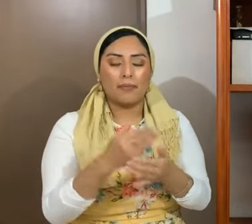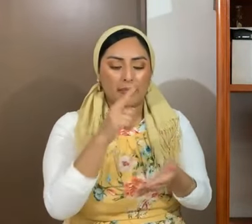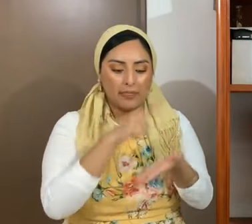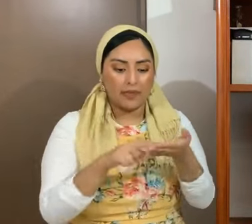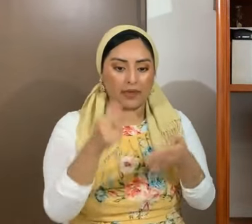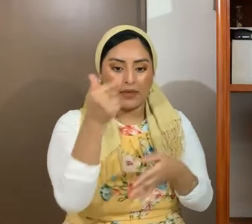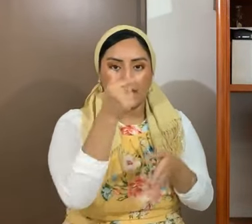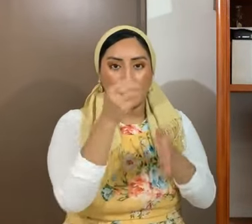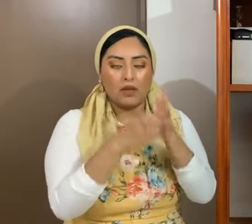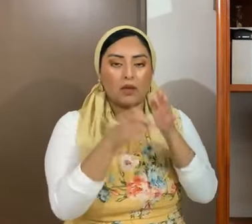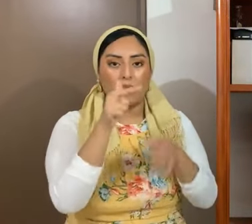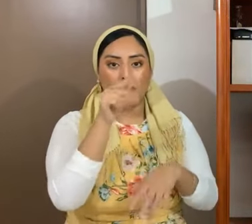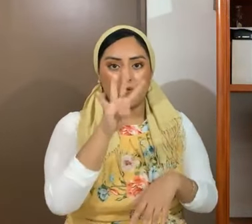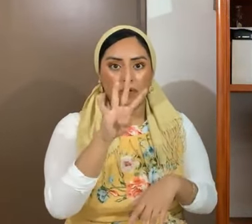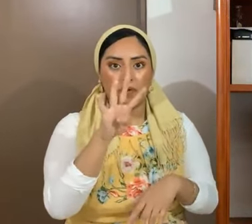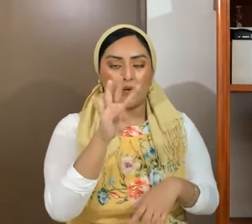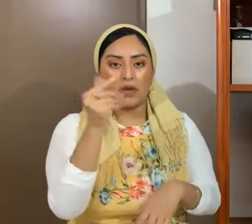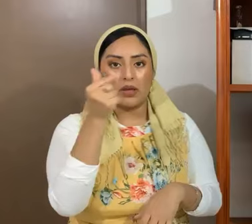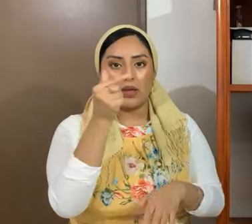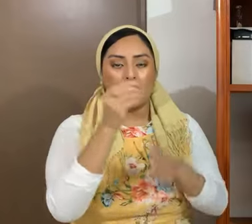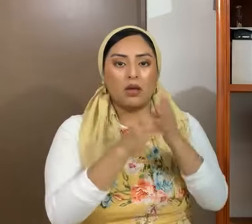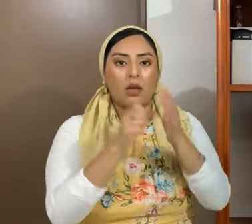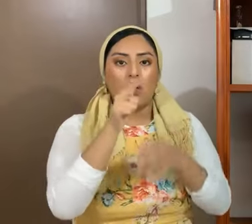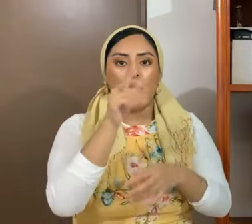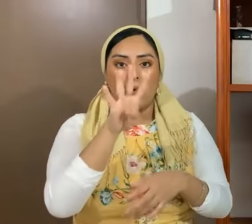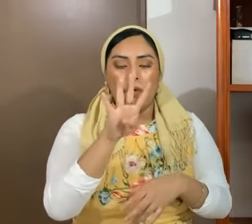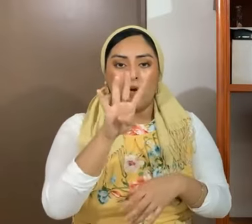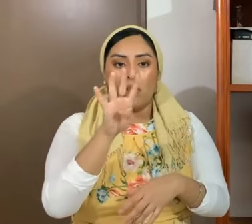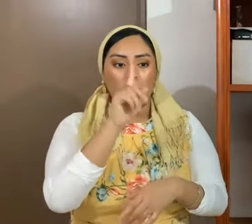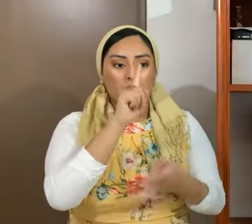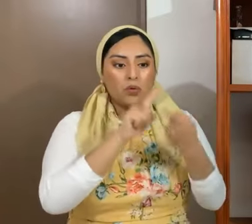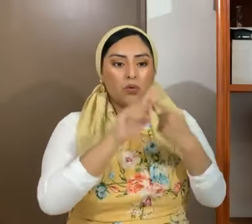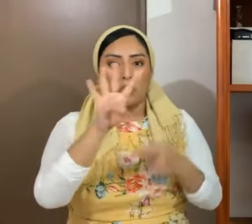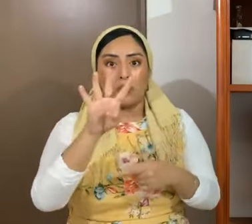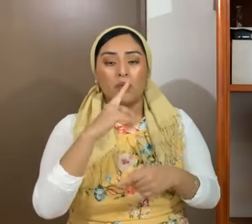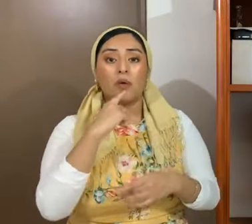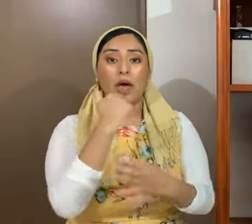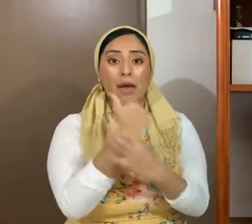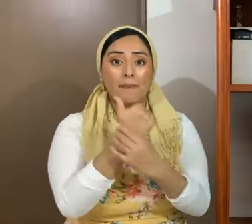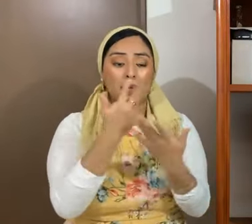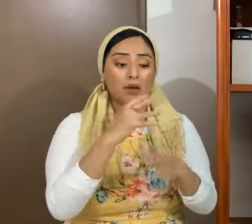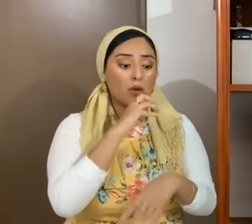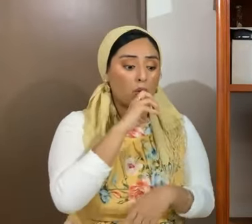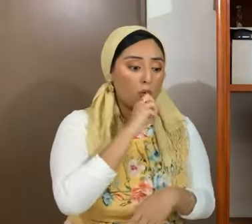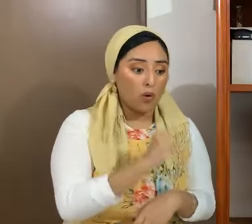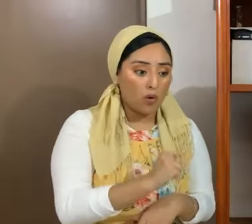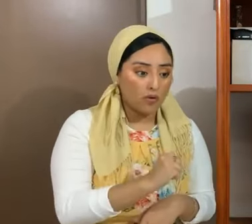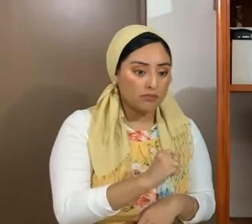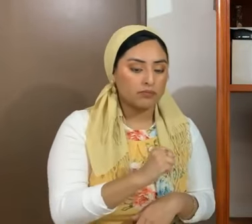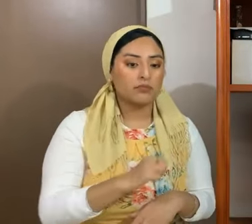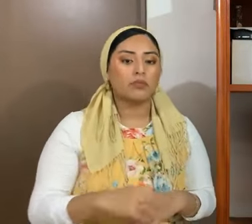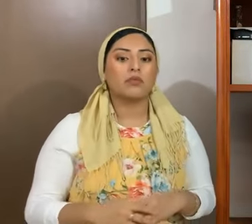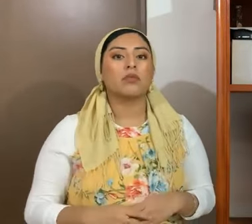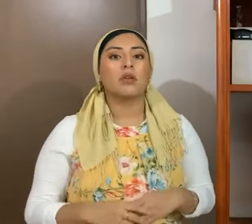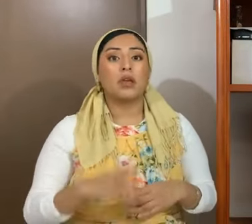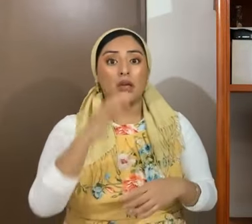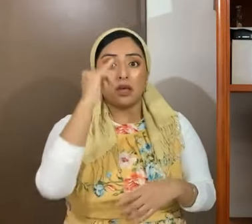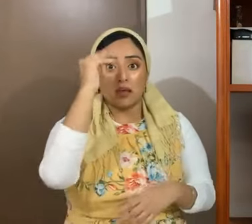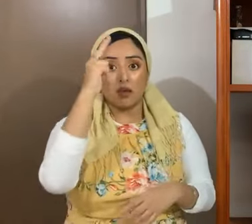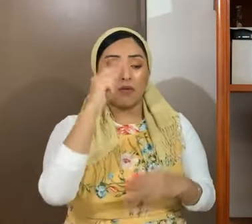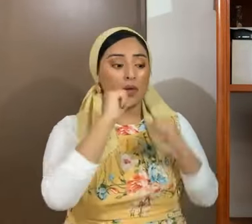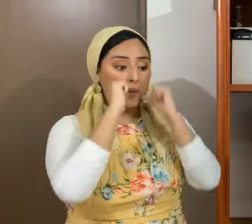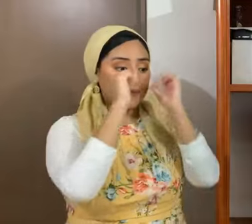Génesis 24. Génesis 24, y vamos a leer del 1 al 4. Dice, era Abraham ya viejo y bien avanzado en años, y Yahweh